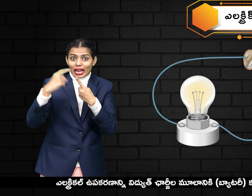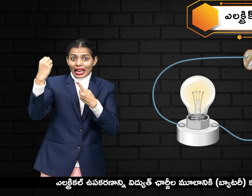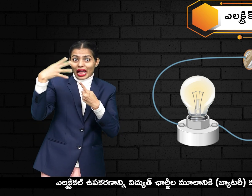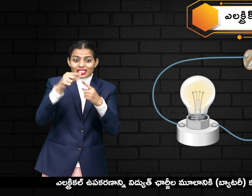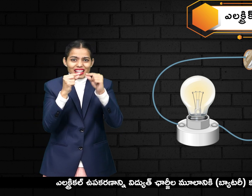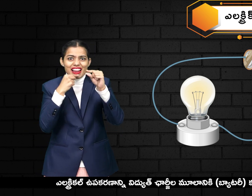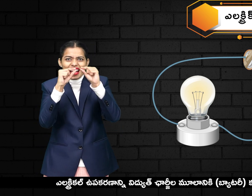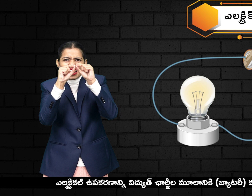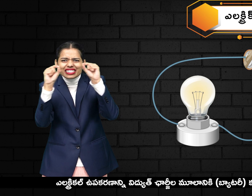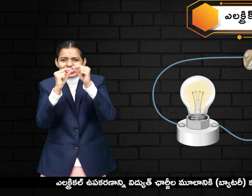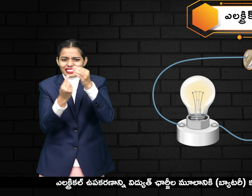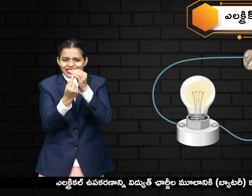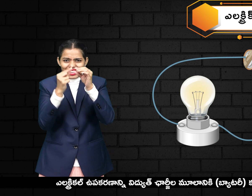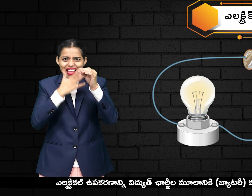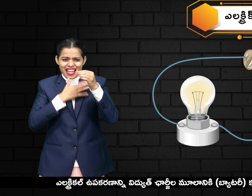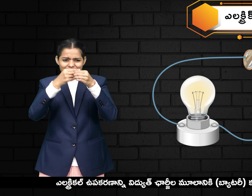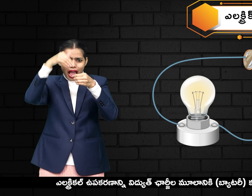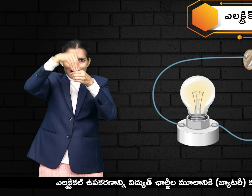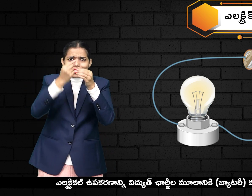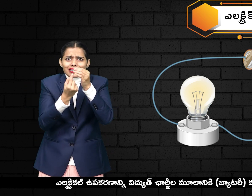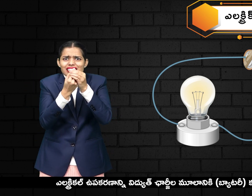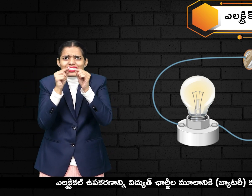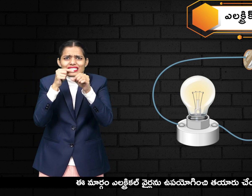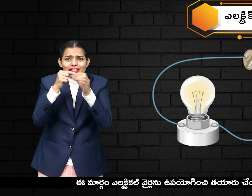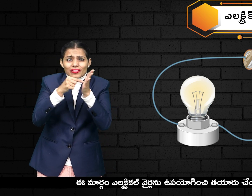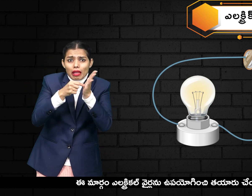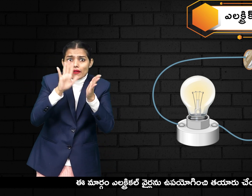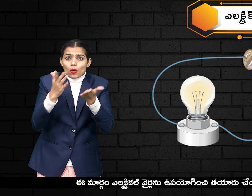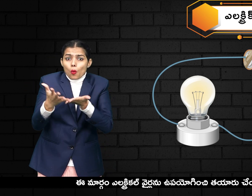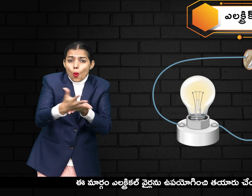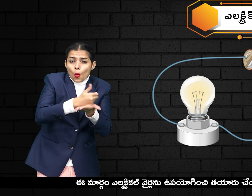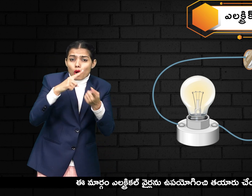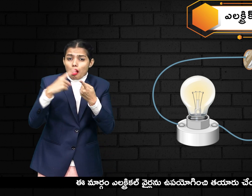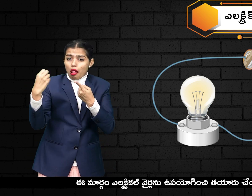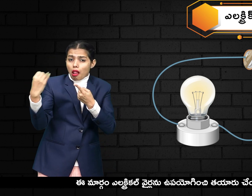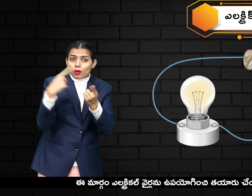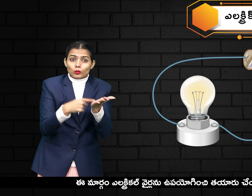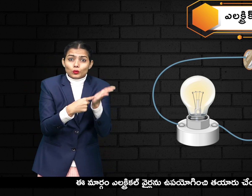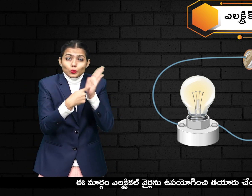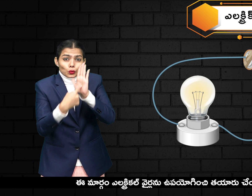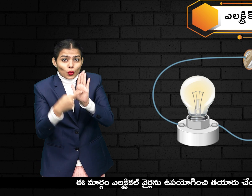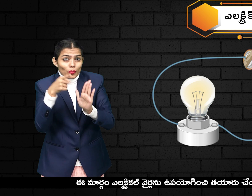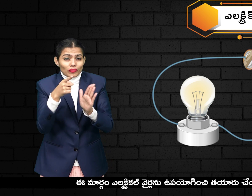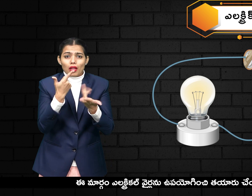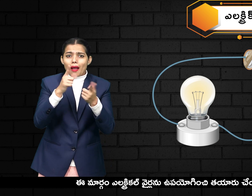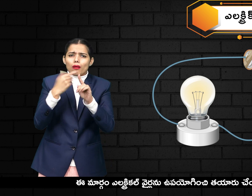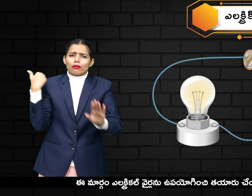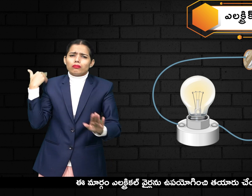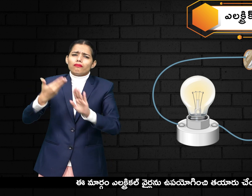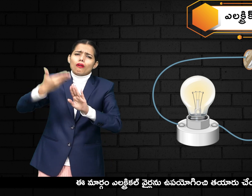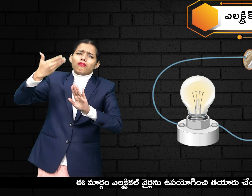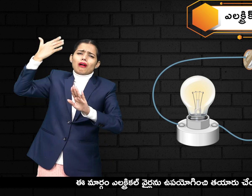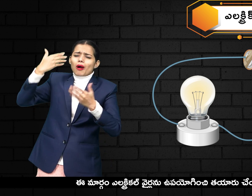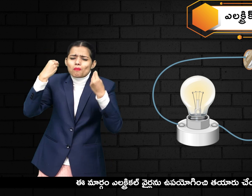ఉపకరణాన్ని విద్యుత్ ఛార్జీల మూలానికి బ్యాటరీ కనెక్ట్ చేయడానికి ఈ మార్గం ఎలక్ట్రికల్ వైర్లను ఉపయోగించి తయారు